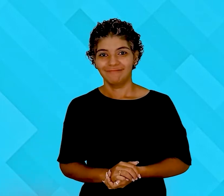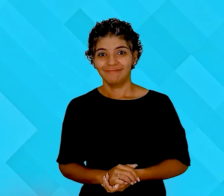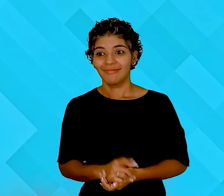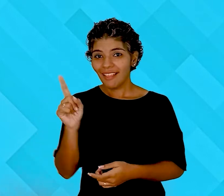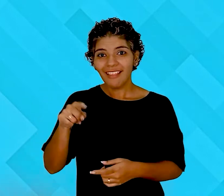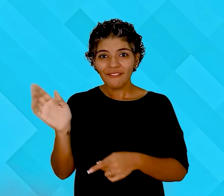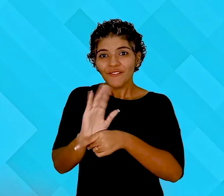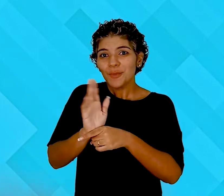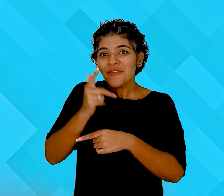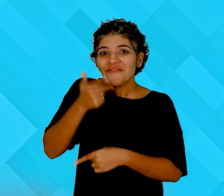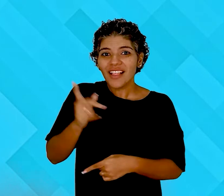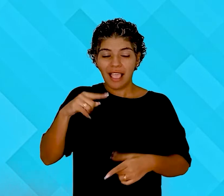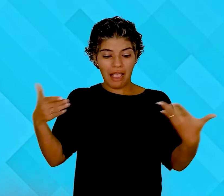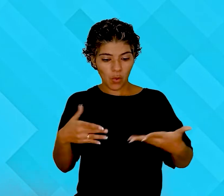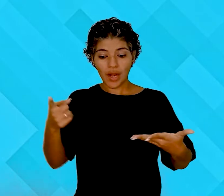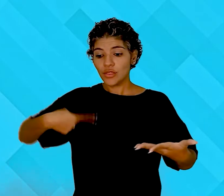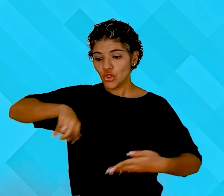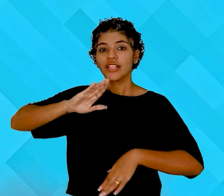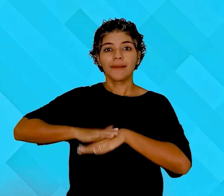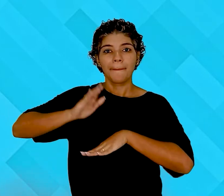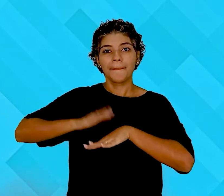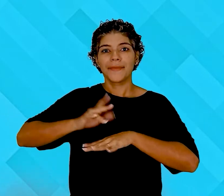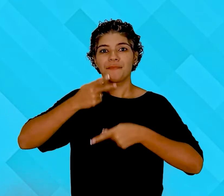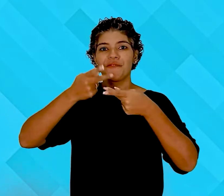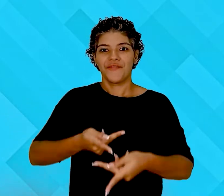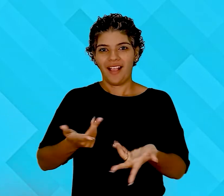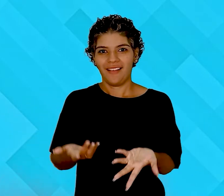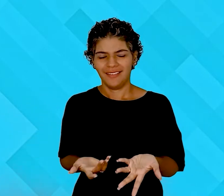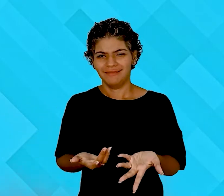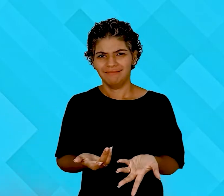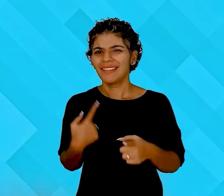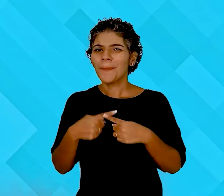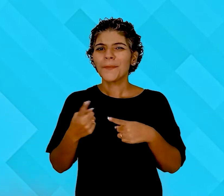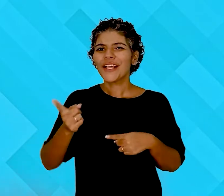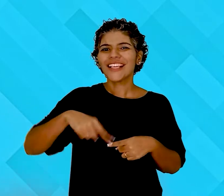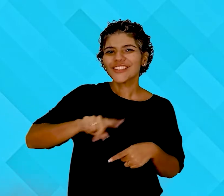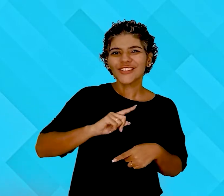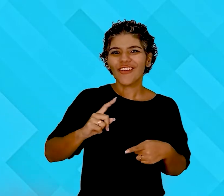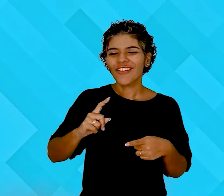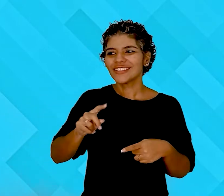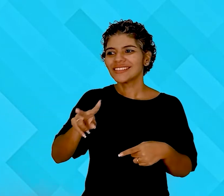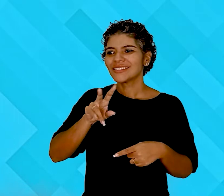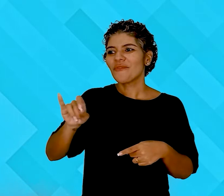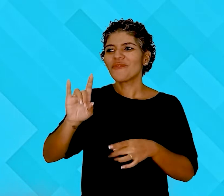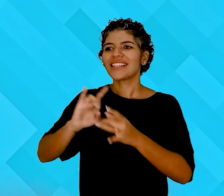que é a obra, e comunicar ela a partir da essência dela? Ou seja, é por nós mesmos, é por nós mesmos. Você vai sentar aqui, dentro